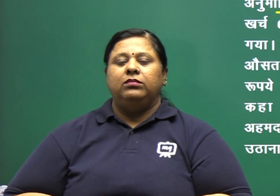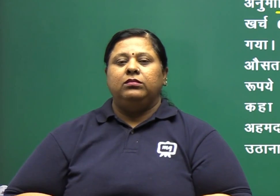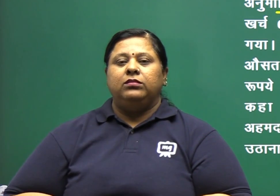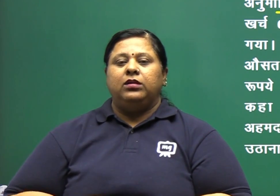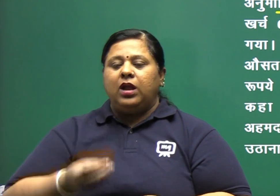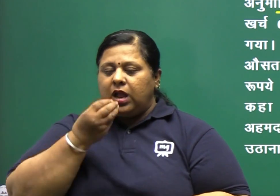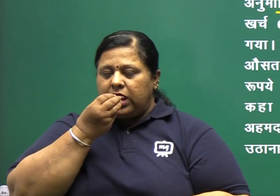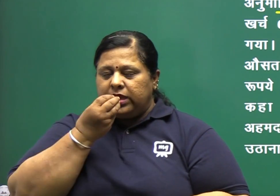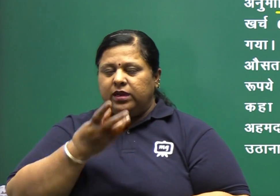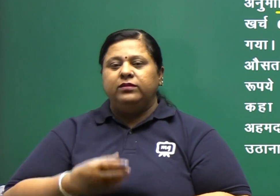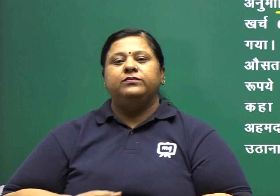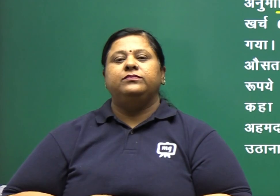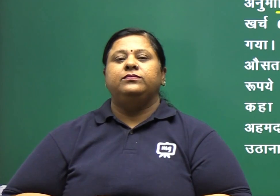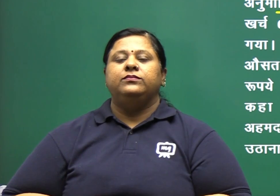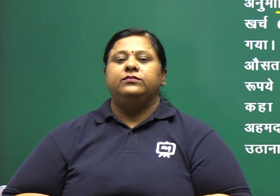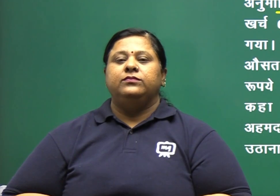खाने का